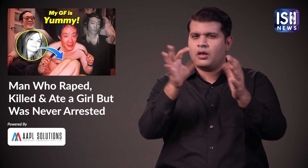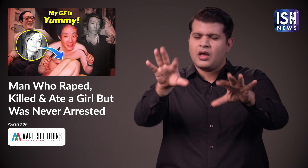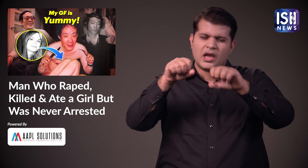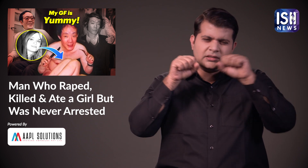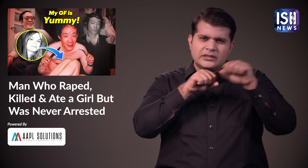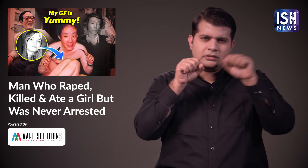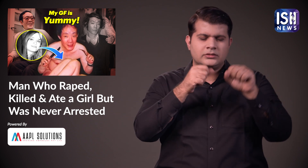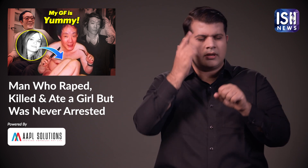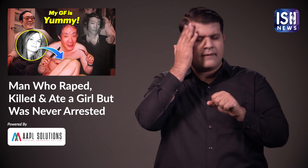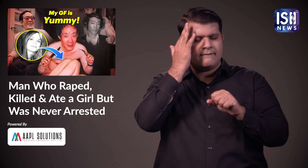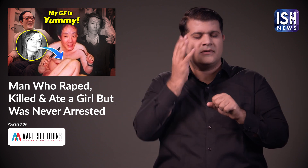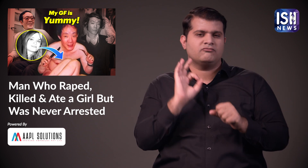था।